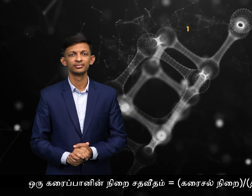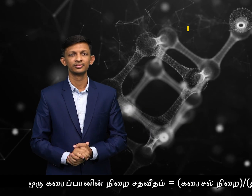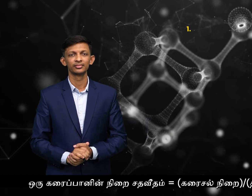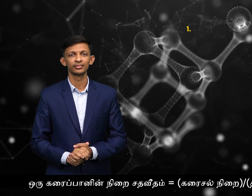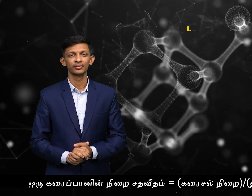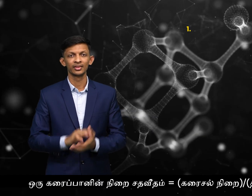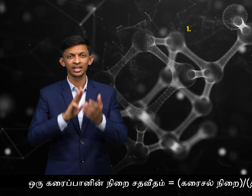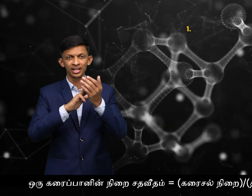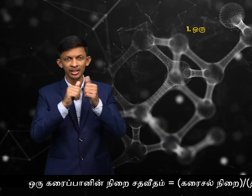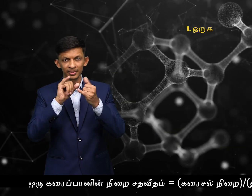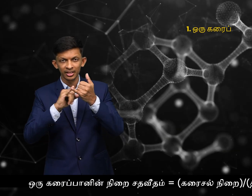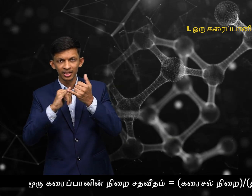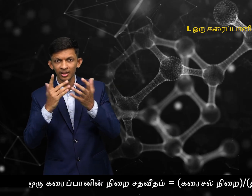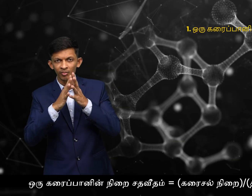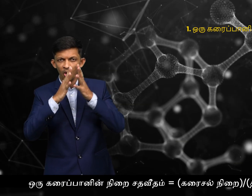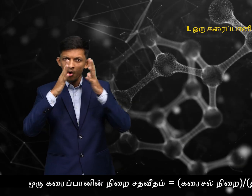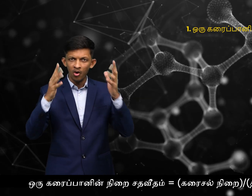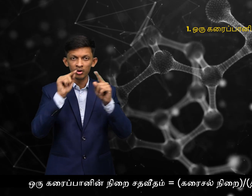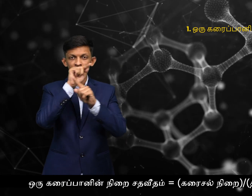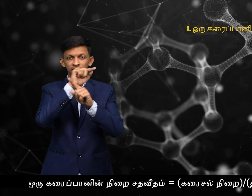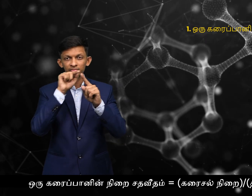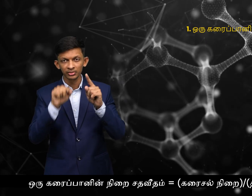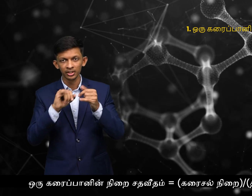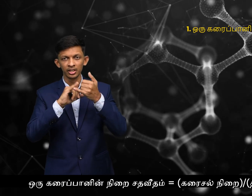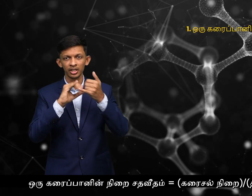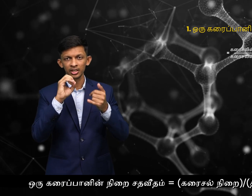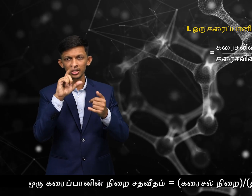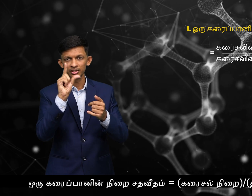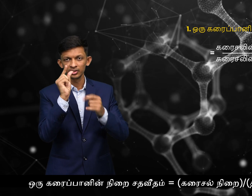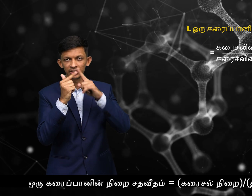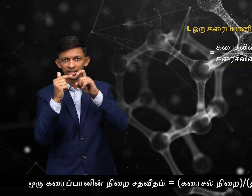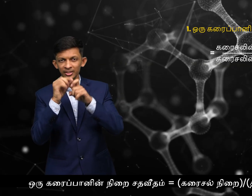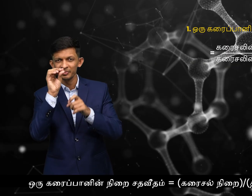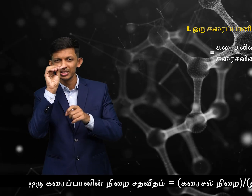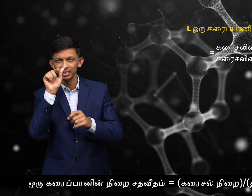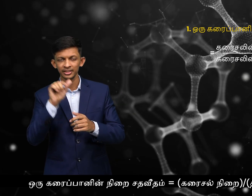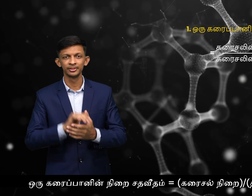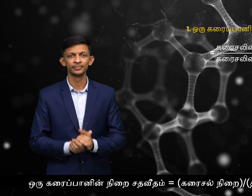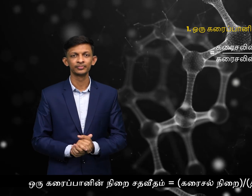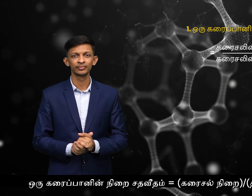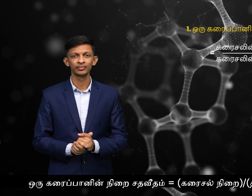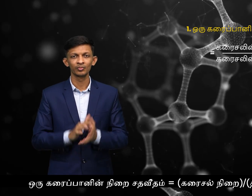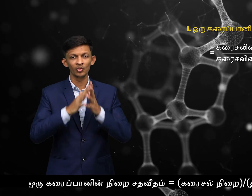1. ஒரு கரைப்பானின் நிறை சதவீதம் ஈடு கரைப்பான் நிறை கீழ்க்கோடு கரைசல்